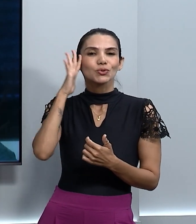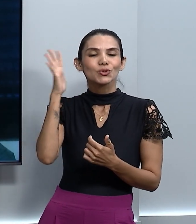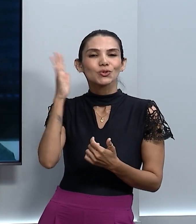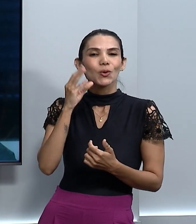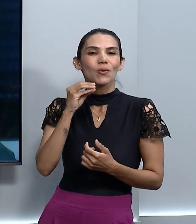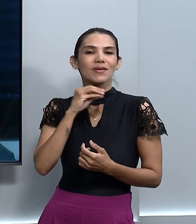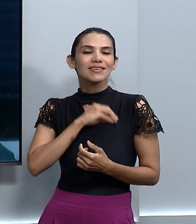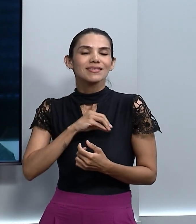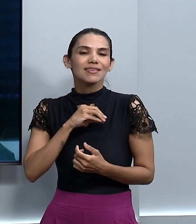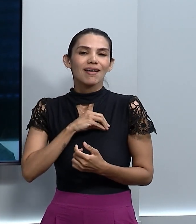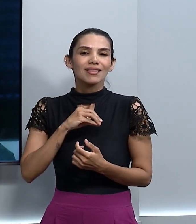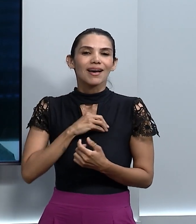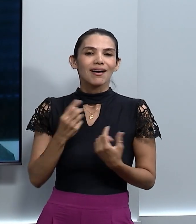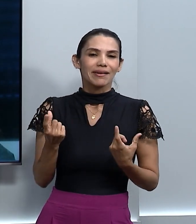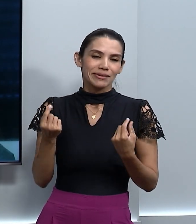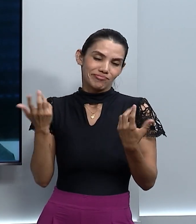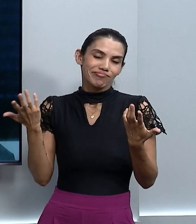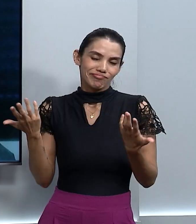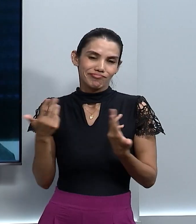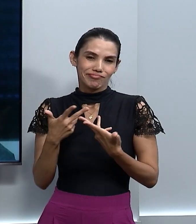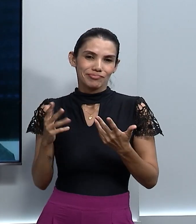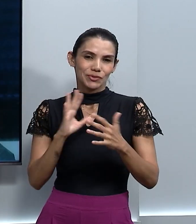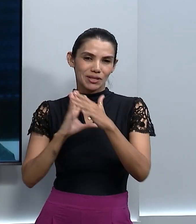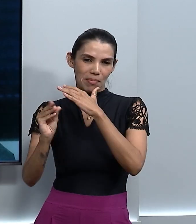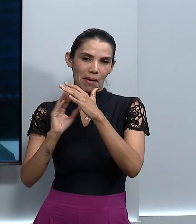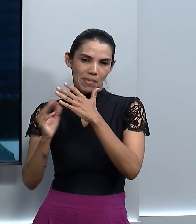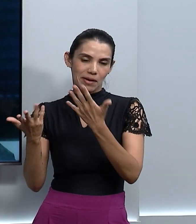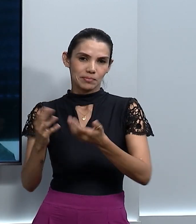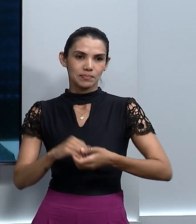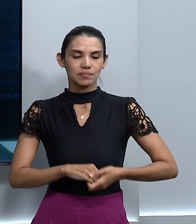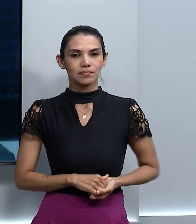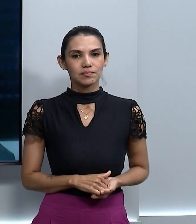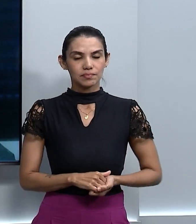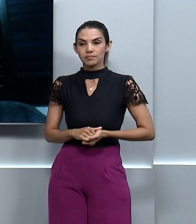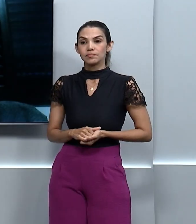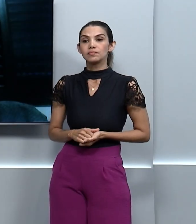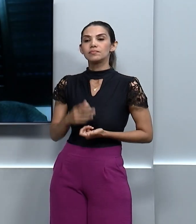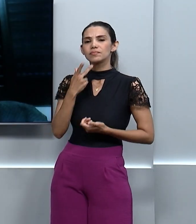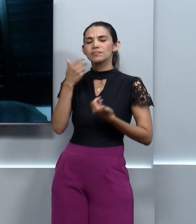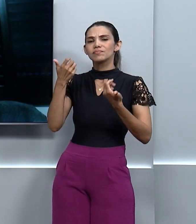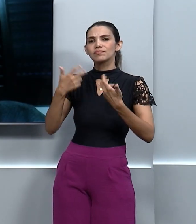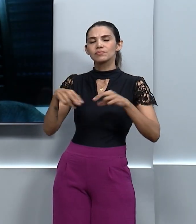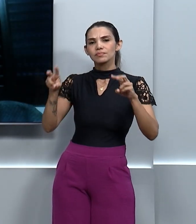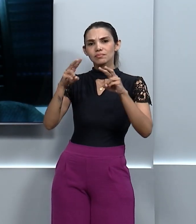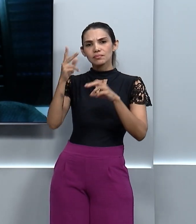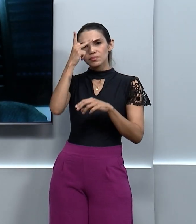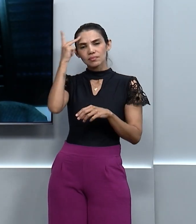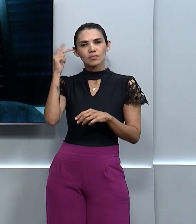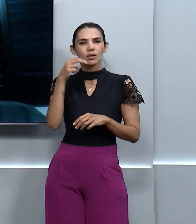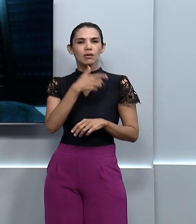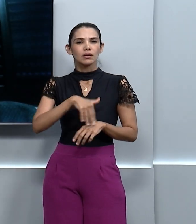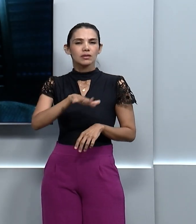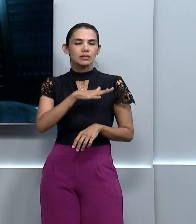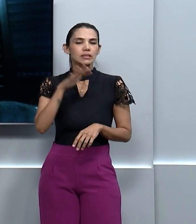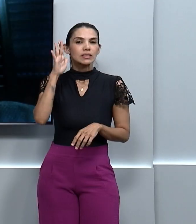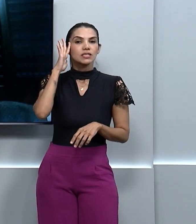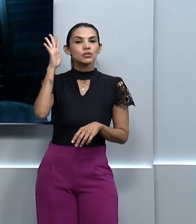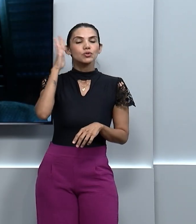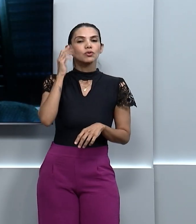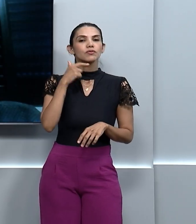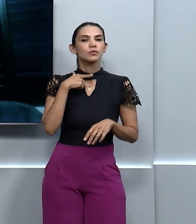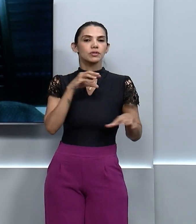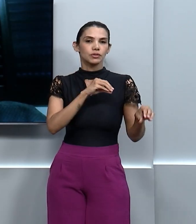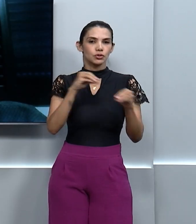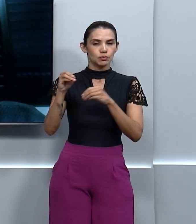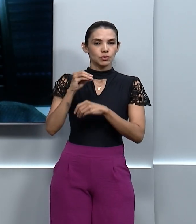dentro desse fenômeno migratório. Professor, já que o senhor falou desse sonho que muitos vislumbram, né? A gente sabe